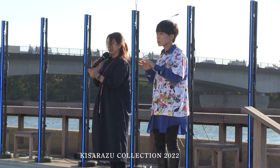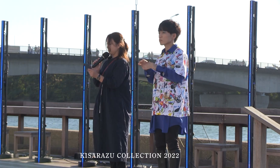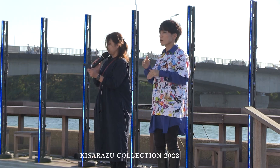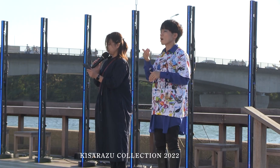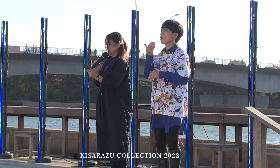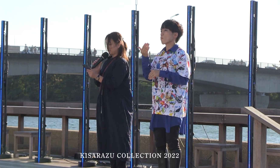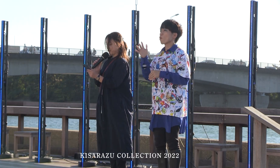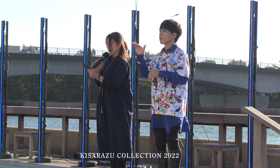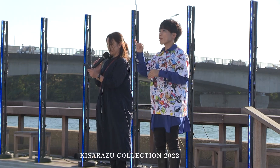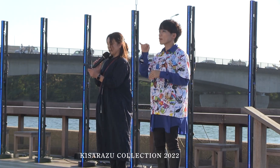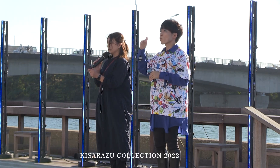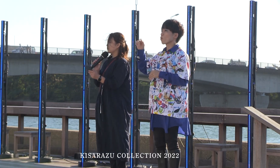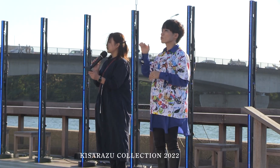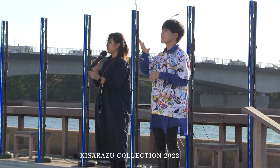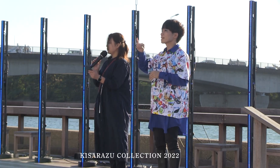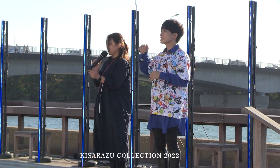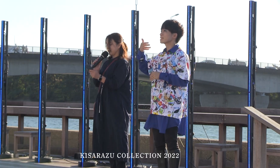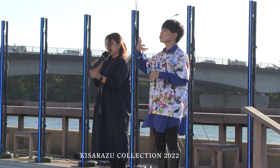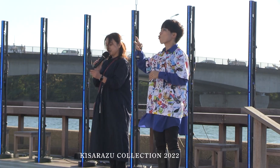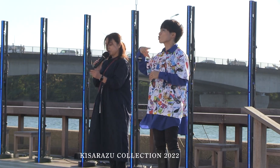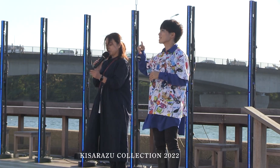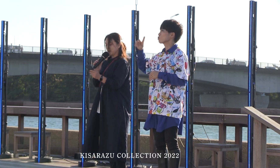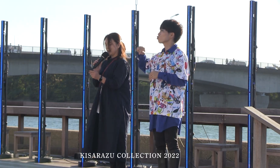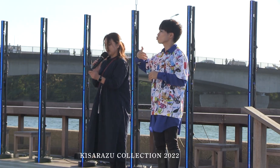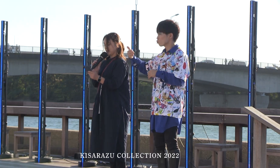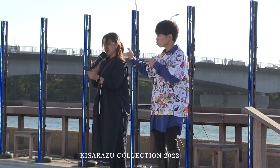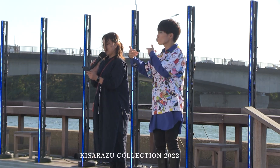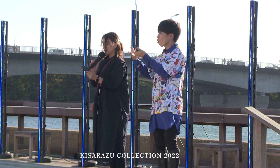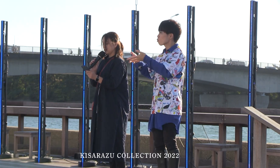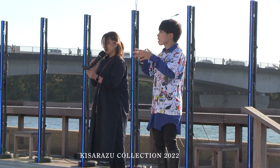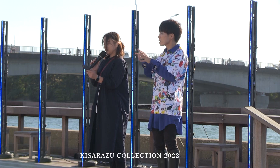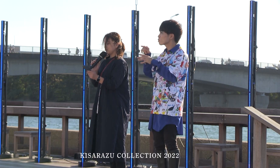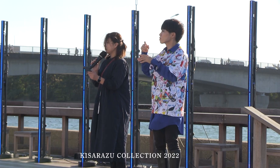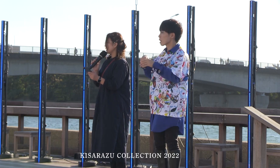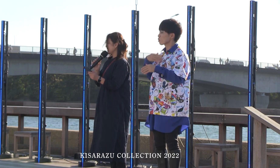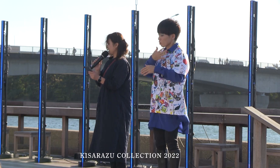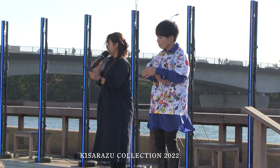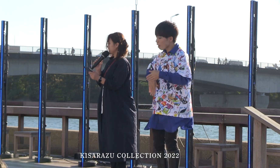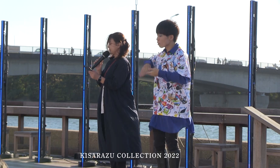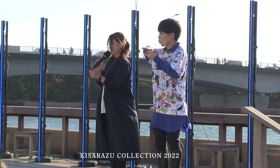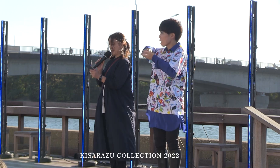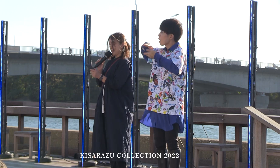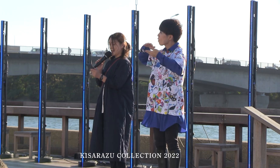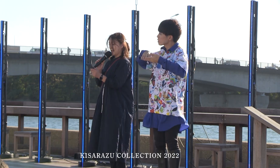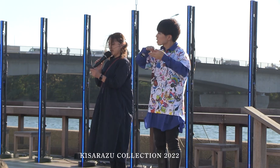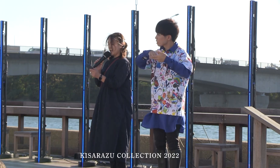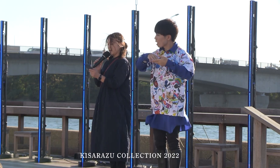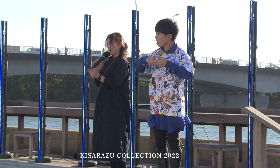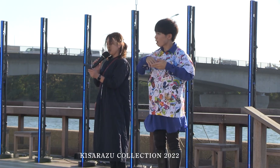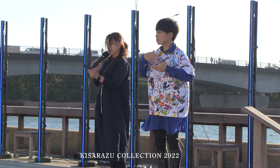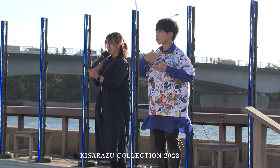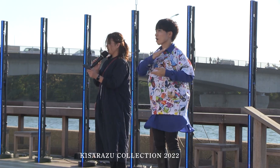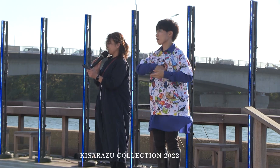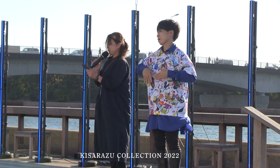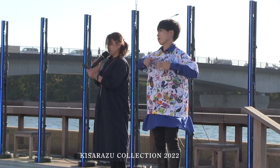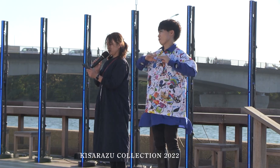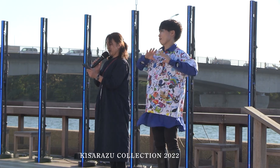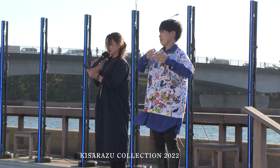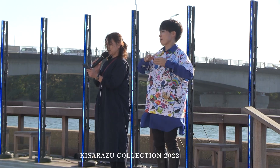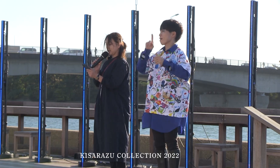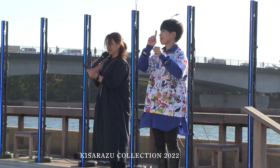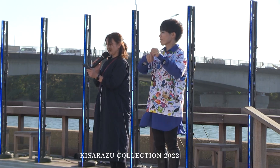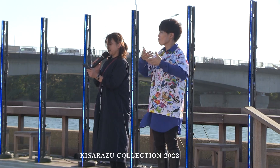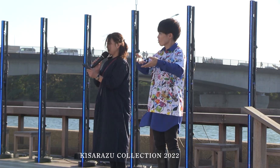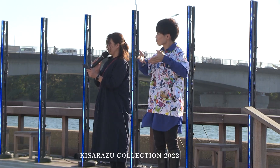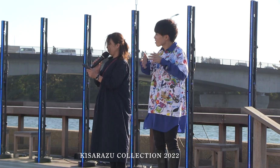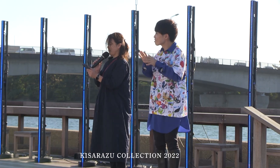のエクササイズ、その時々の体調に合わせたストレッチのクラスがあります。今日はそのストレ